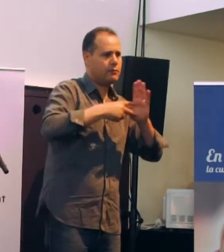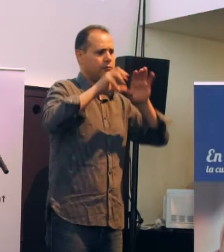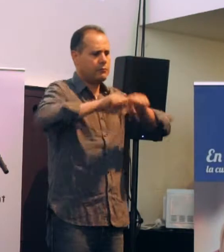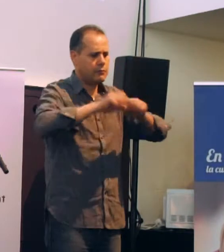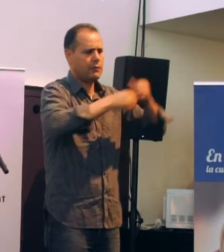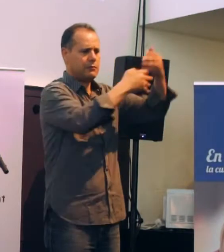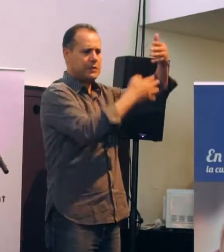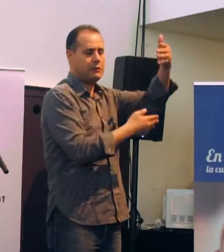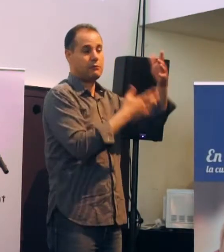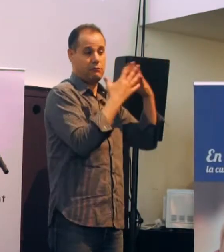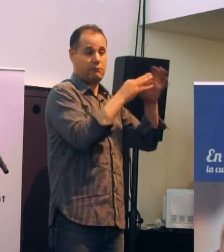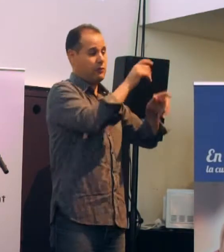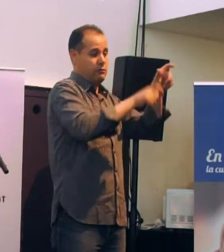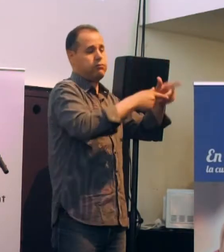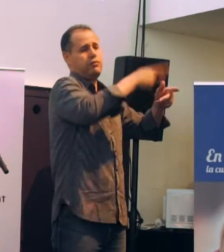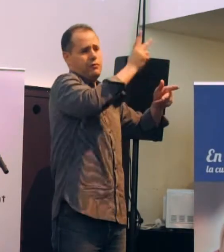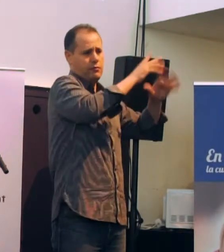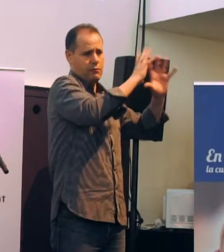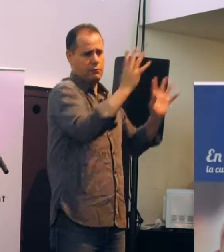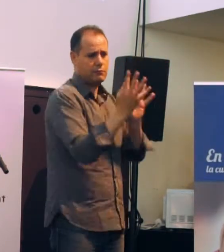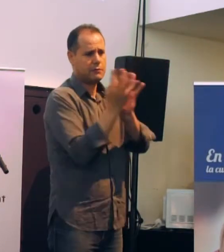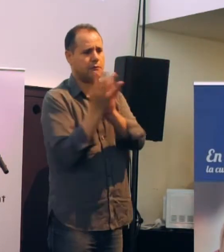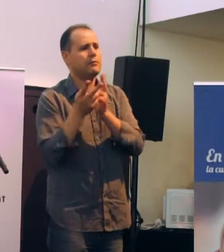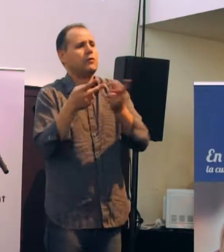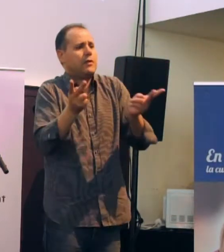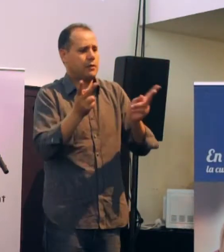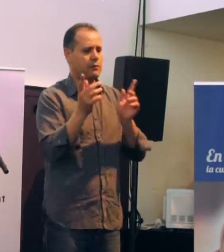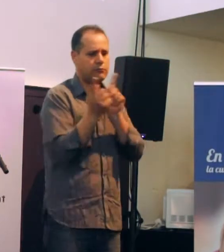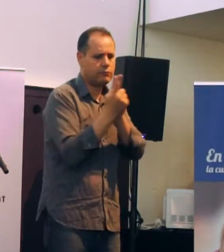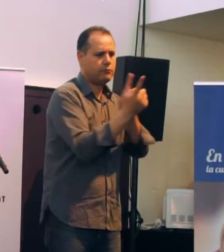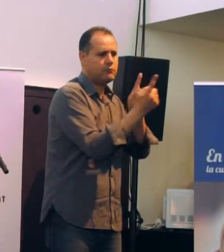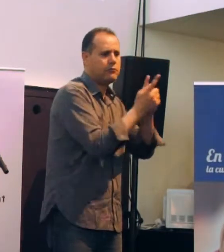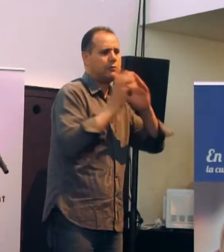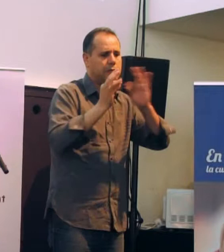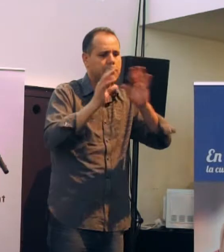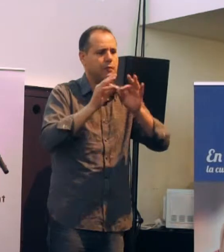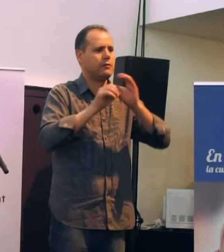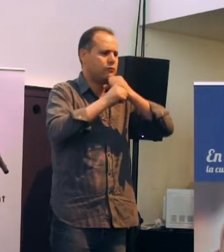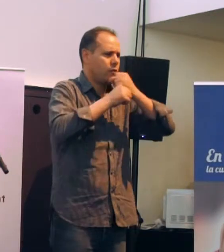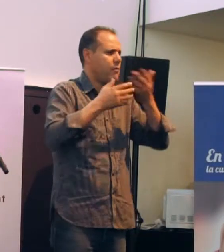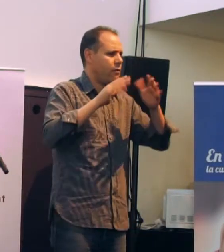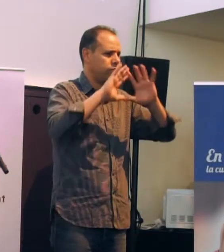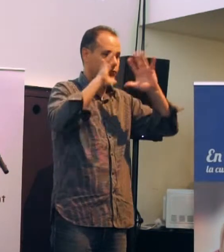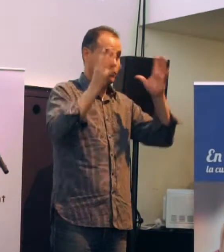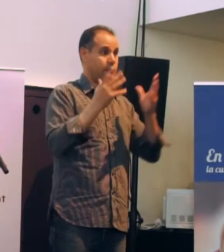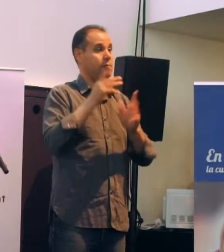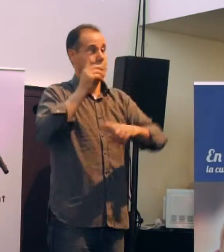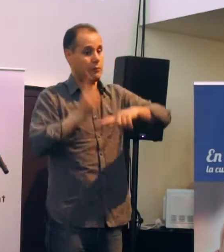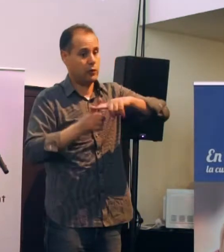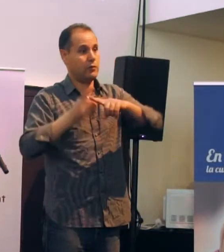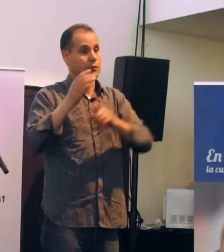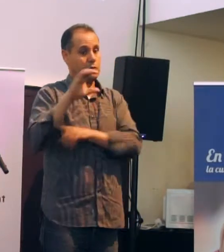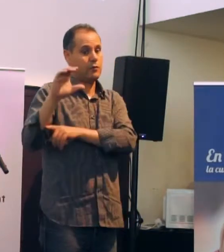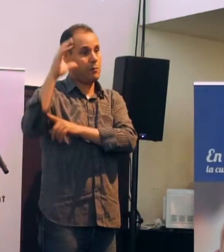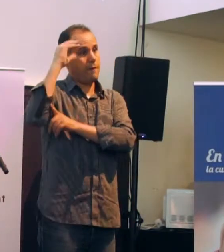qui viendront rencontrer les publics autour des projections de secrets de fabrication, comme je le disais précédemment. Ils seront rejoints par des centaines de